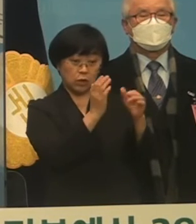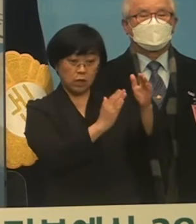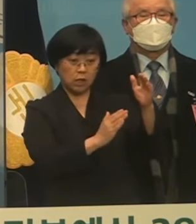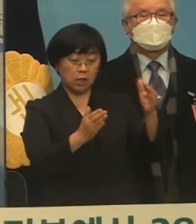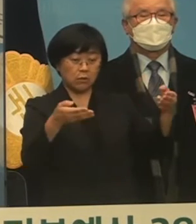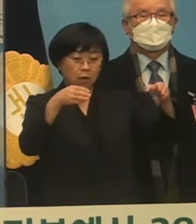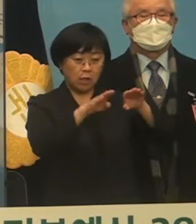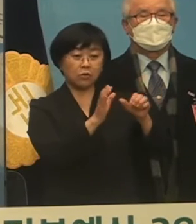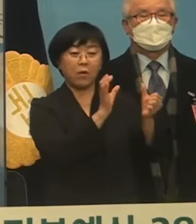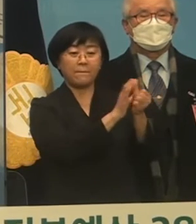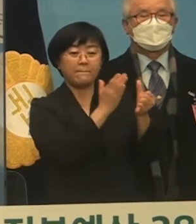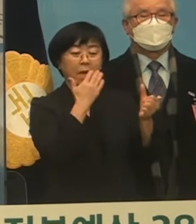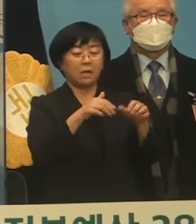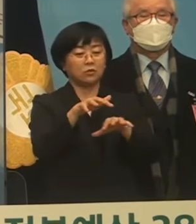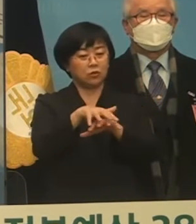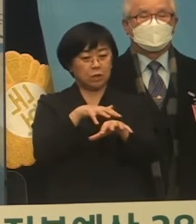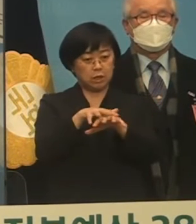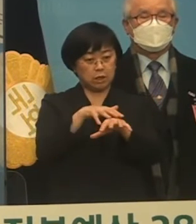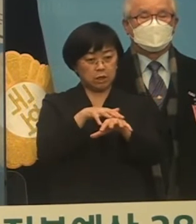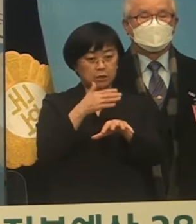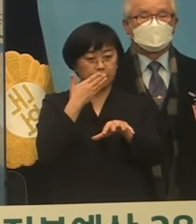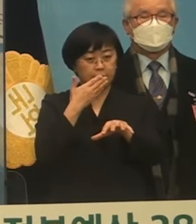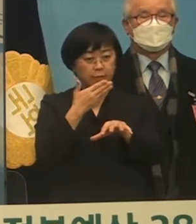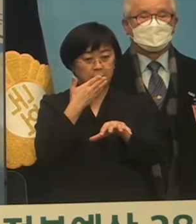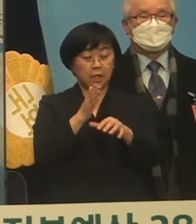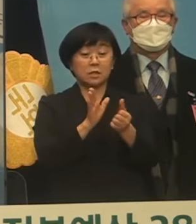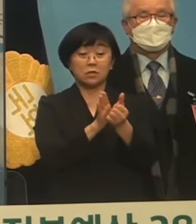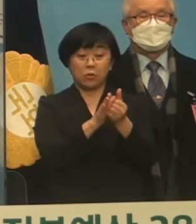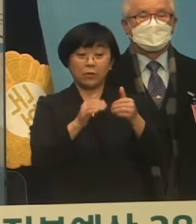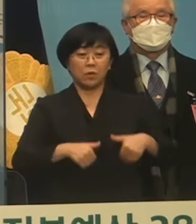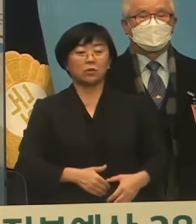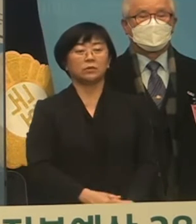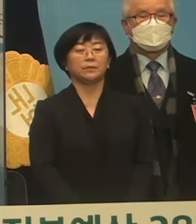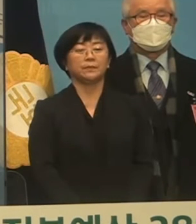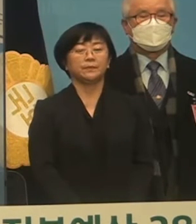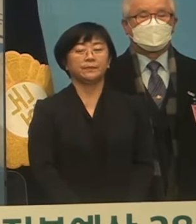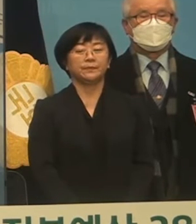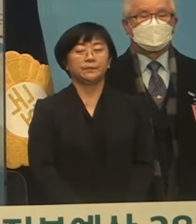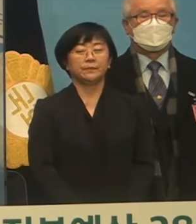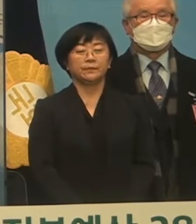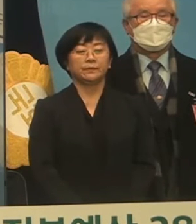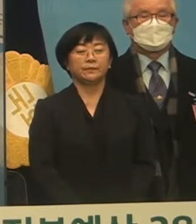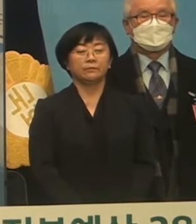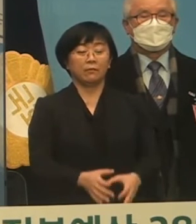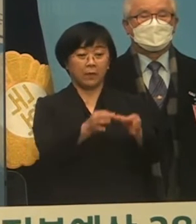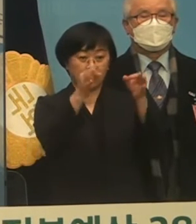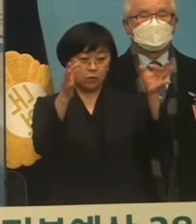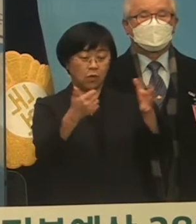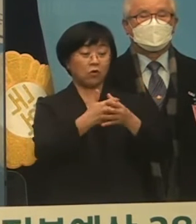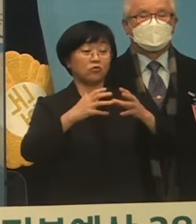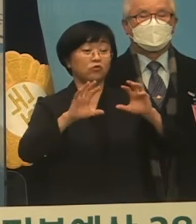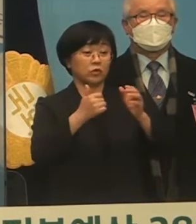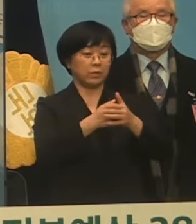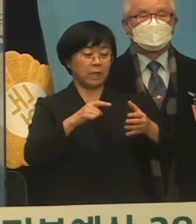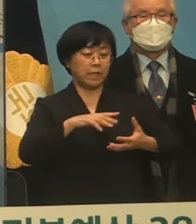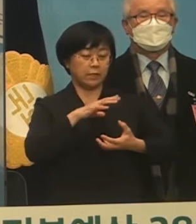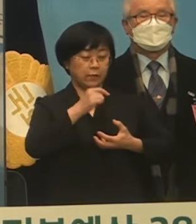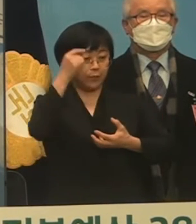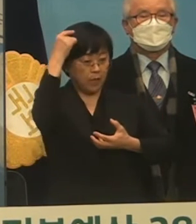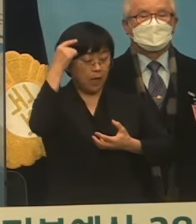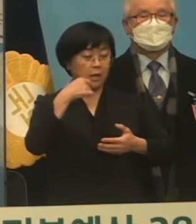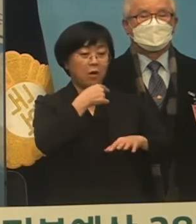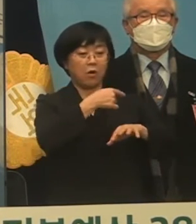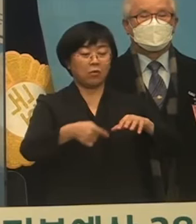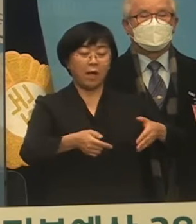기능을 원활히 수행할 수 있는 조직을 갖출 수 있도록 지원해야 합니다. 그동안 국립심리혈관센터